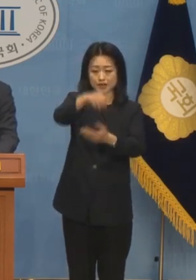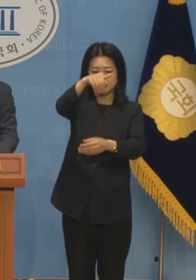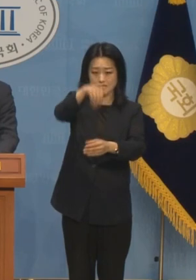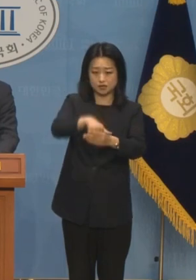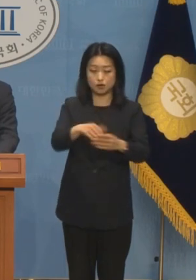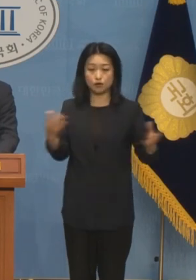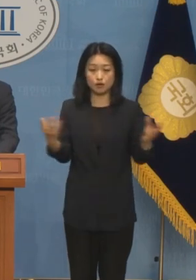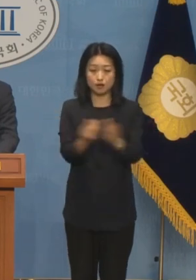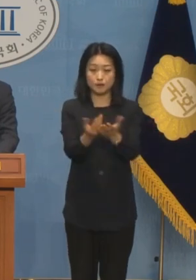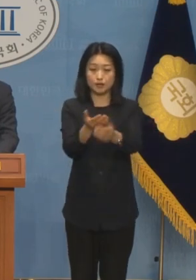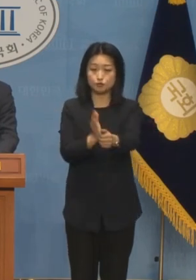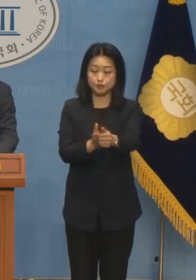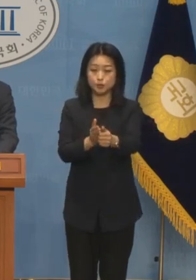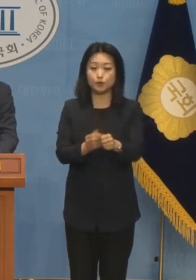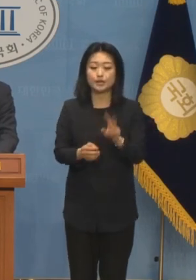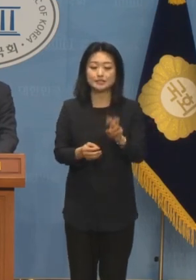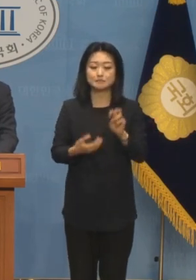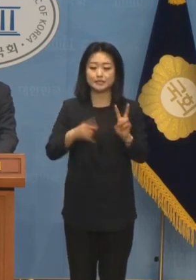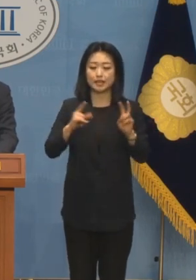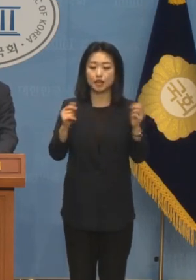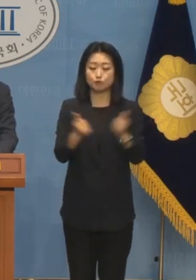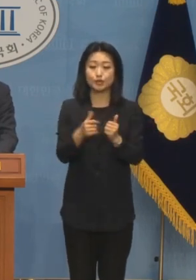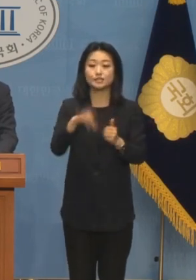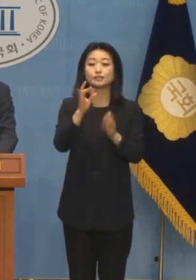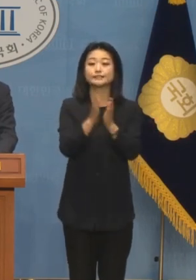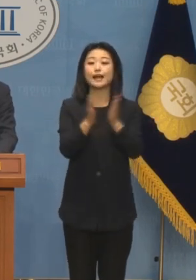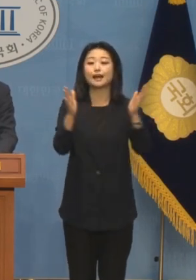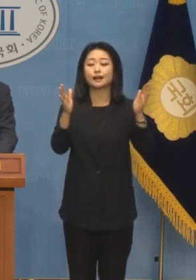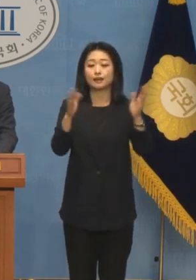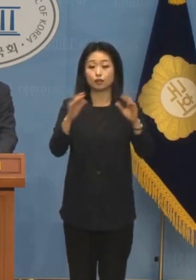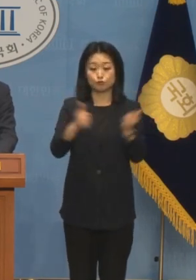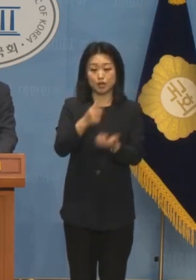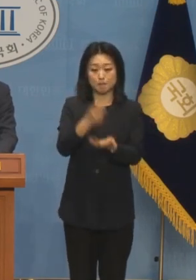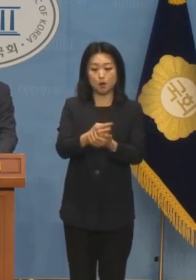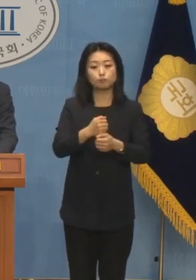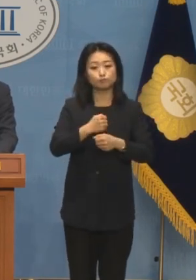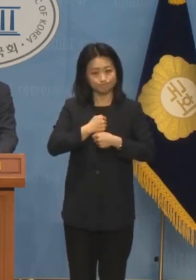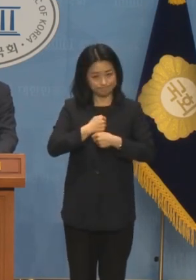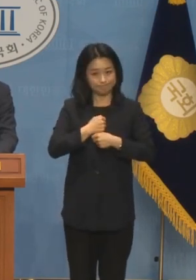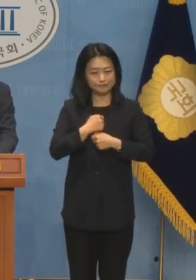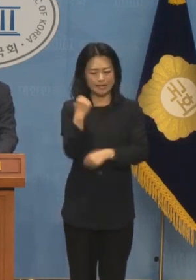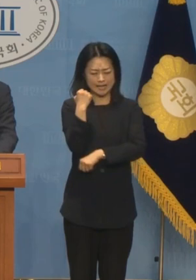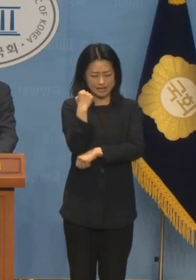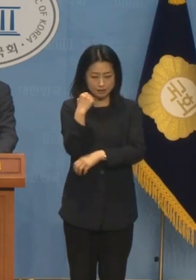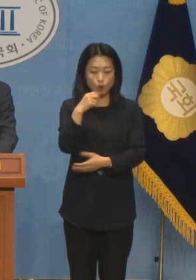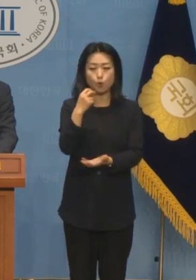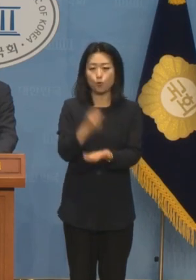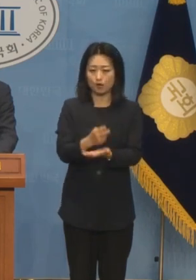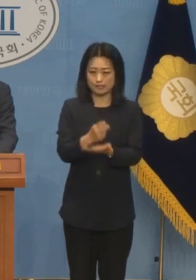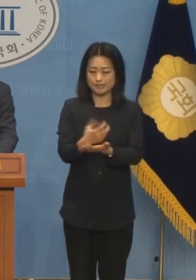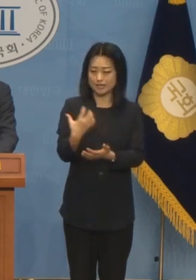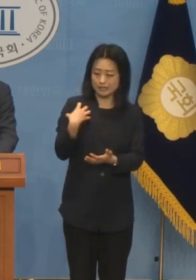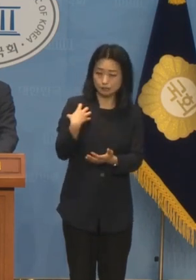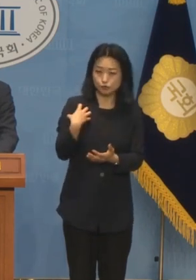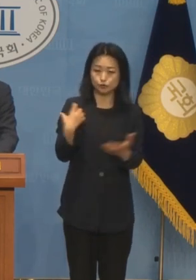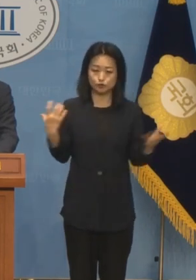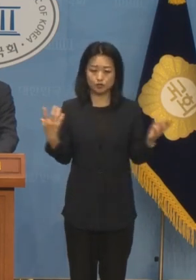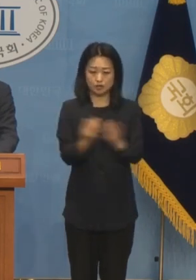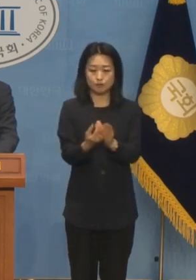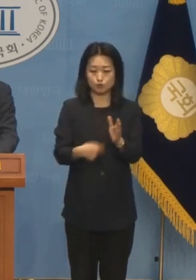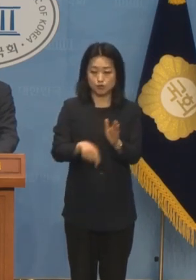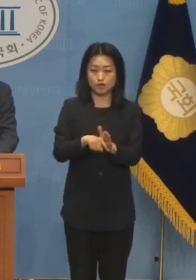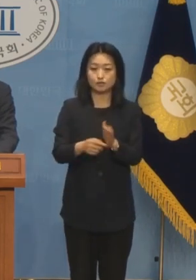주십시오 제 22대 국회가 시작부터 국회법 준수라는 가장 기본적인 의무를 어기는